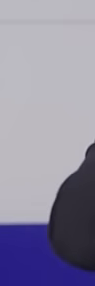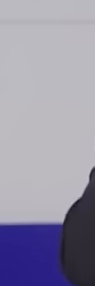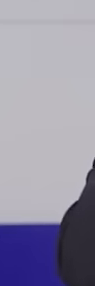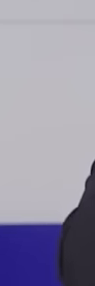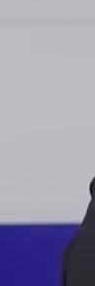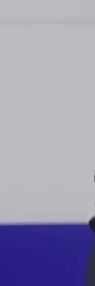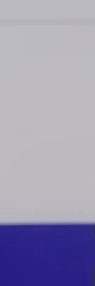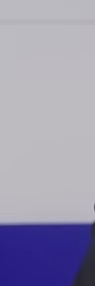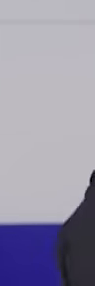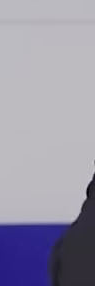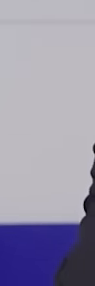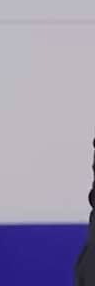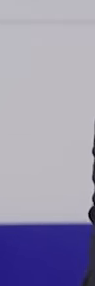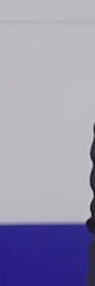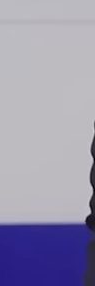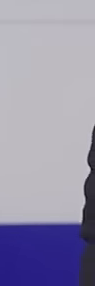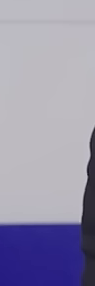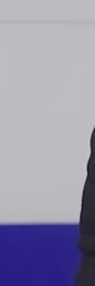그러나